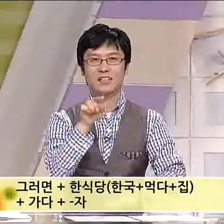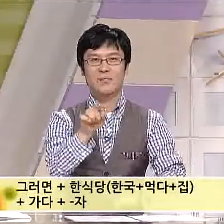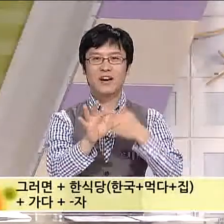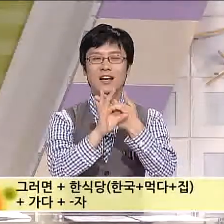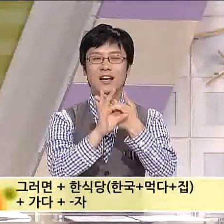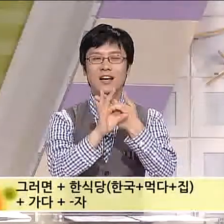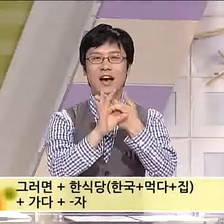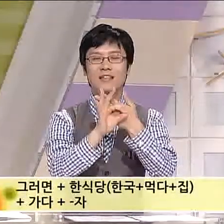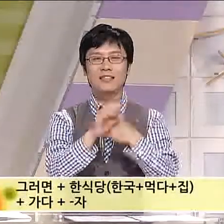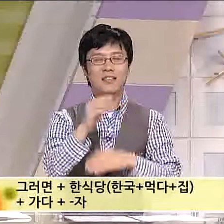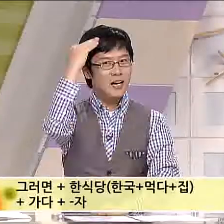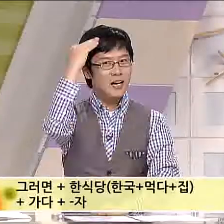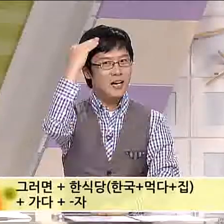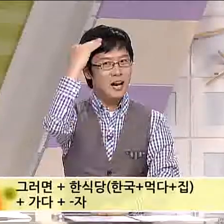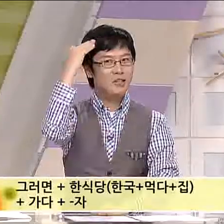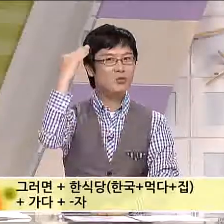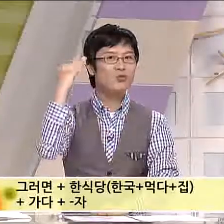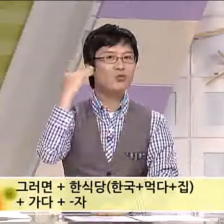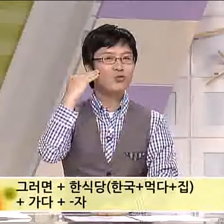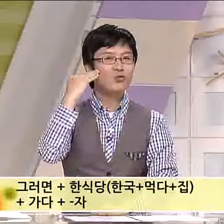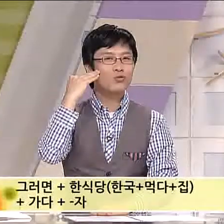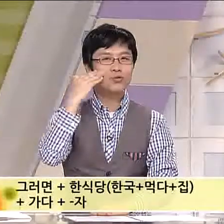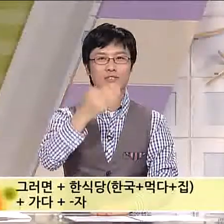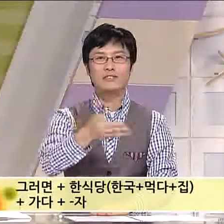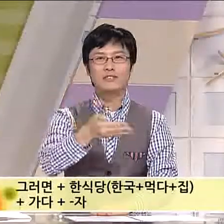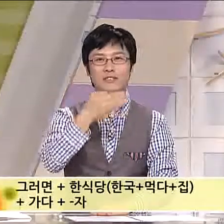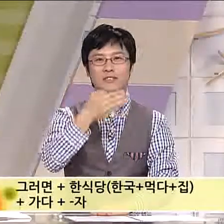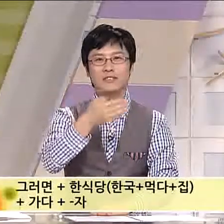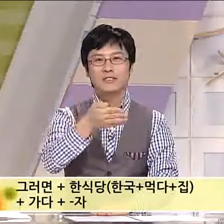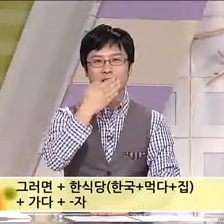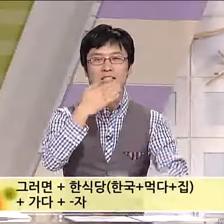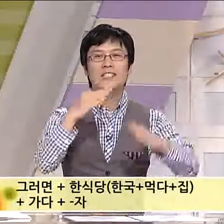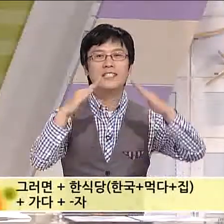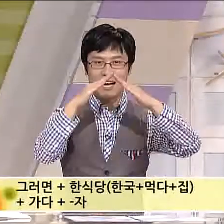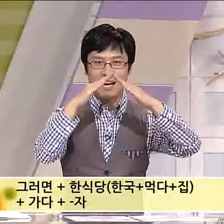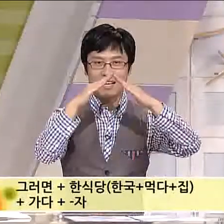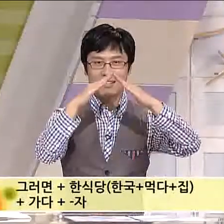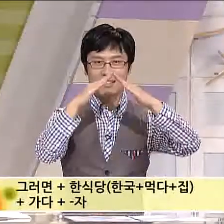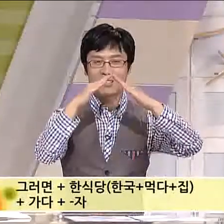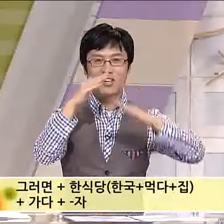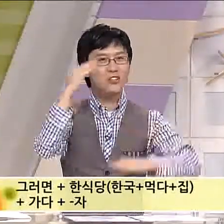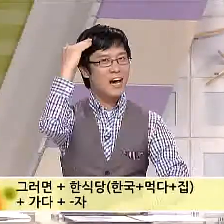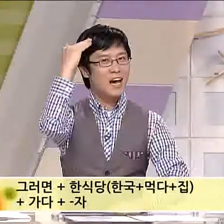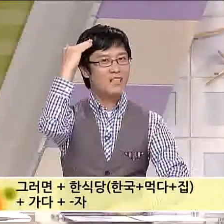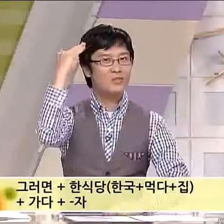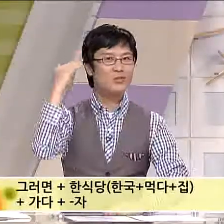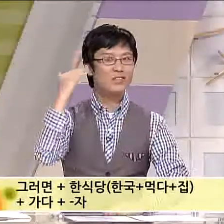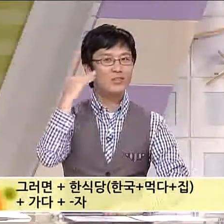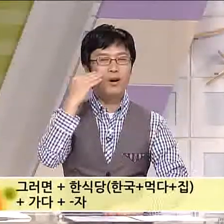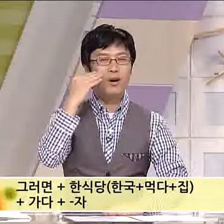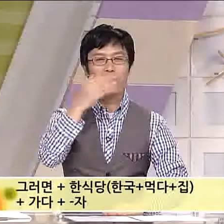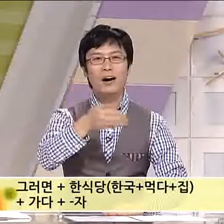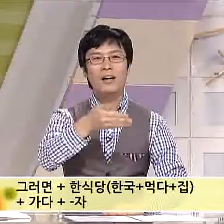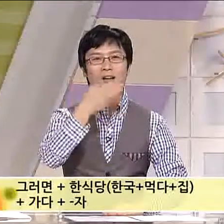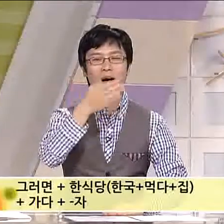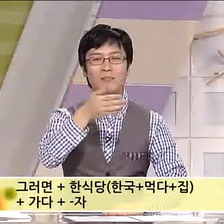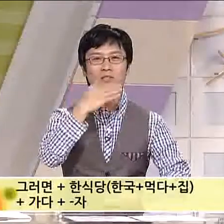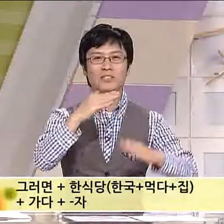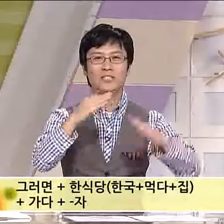그러면 한식당. 한국 식당. 그렇죠? 한국이라는 수화와 밥 먹는